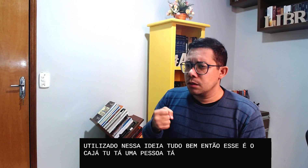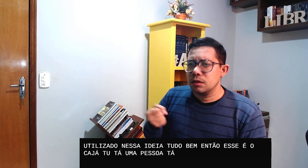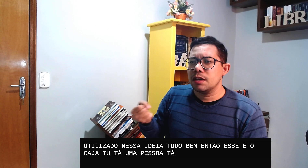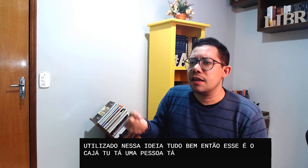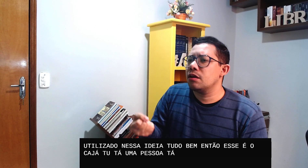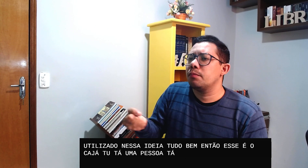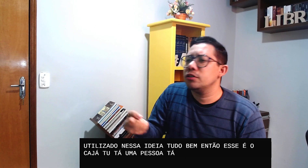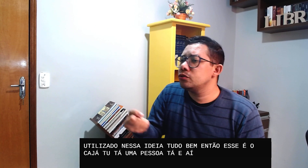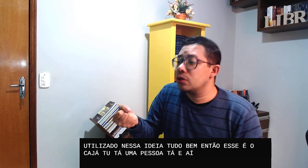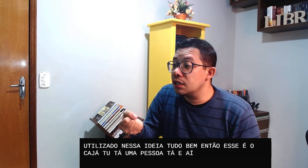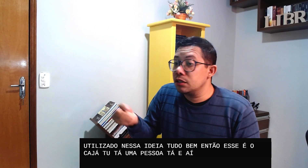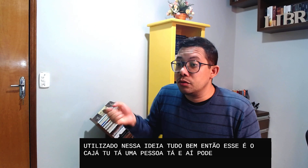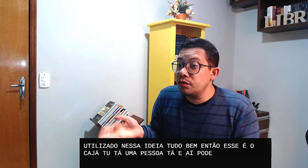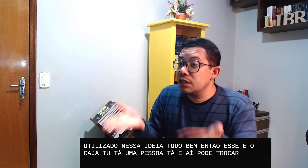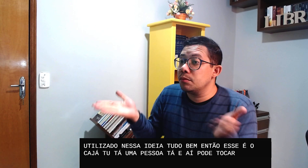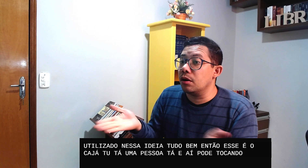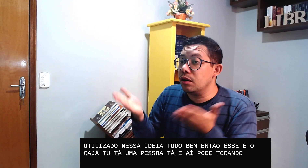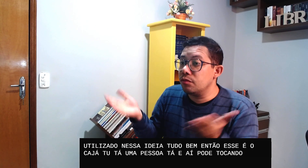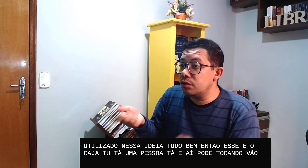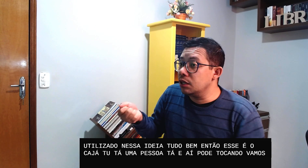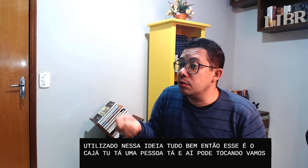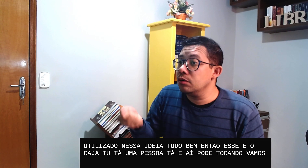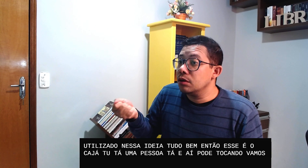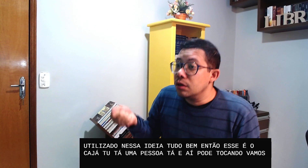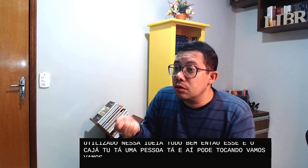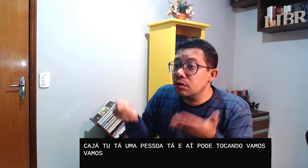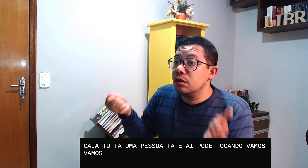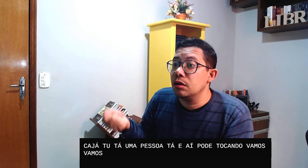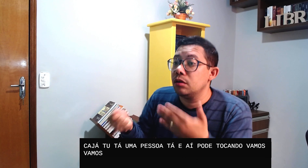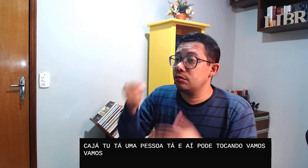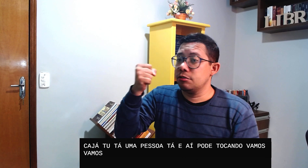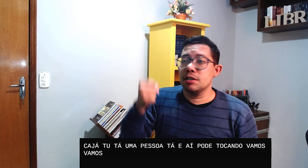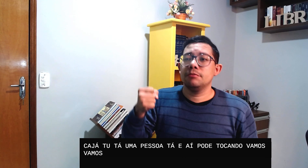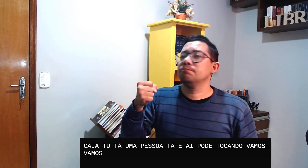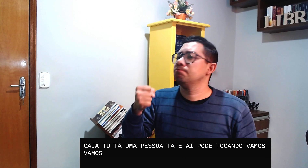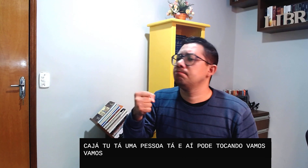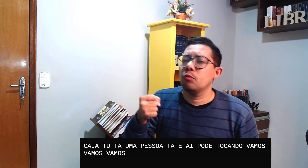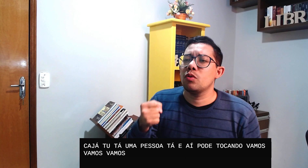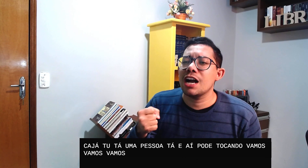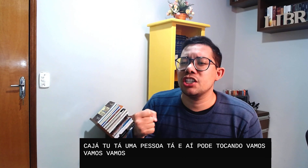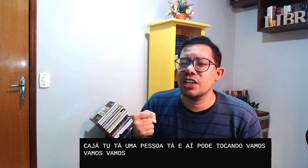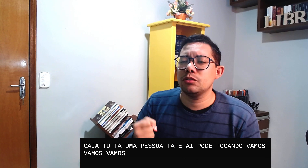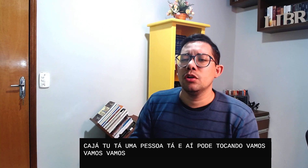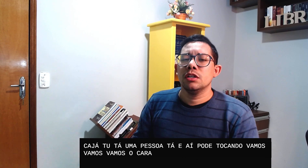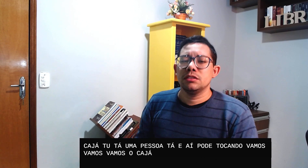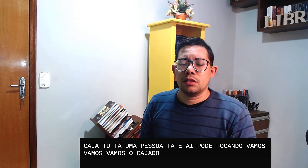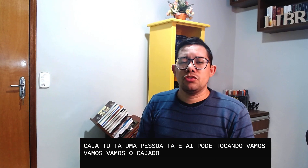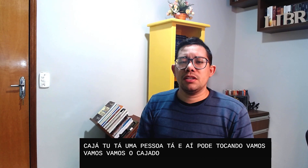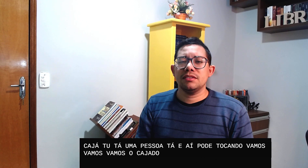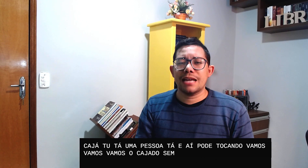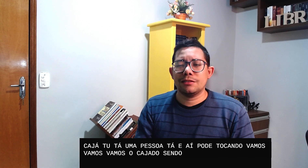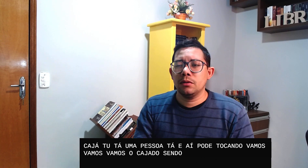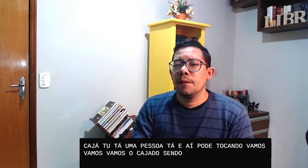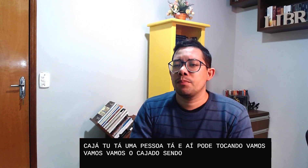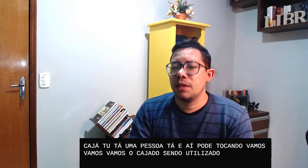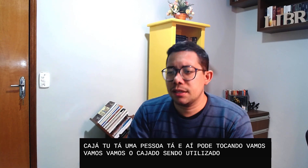E aí, ó, pode ir tocando. Vamos, ó. Vamos. Vamos. O cajado sendo utilizado